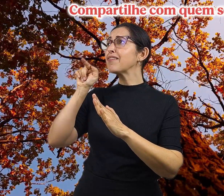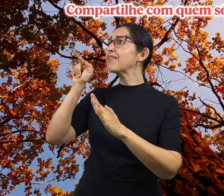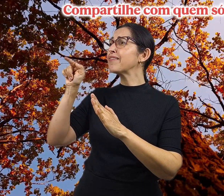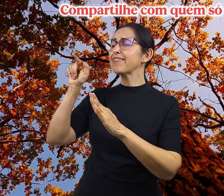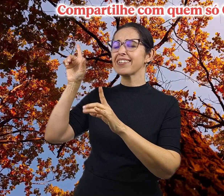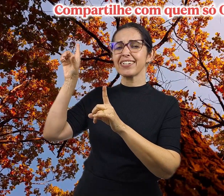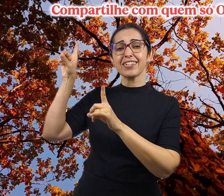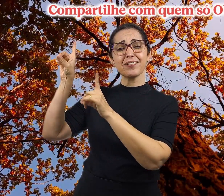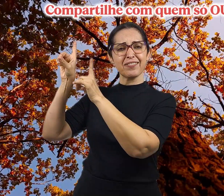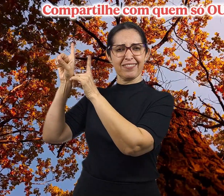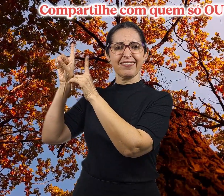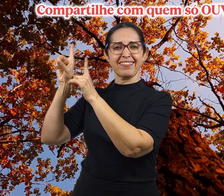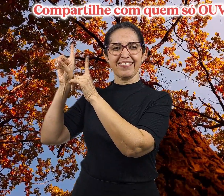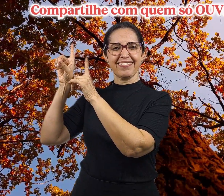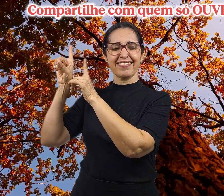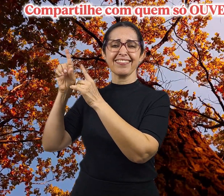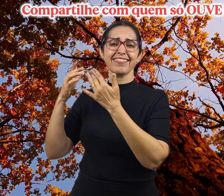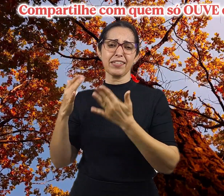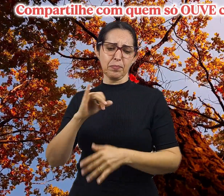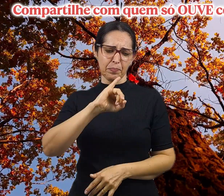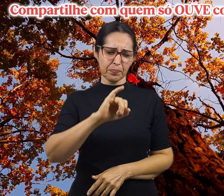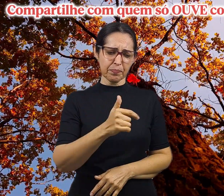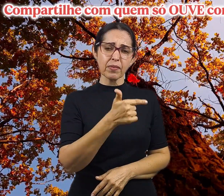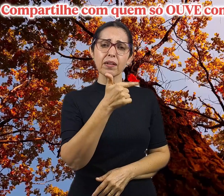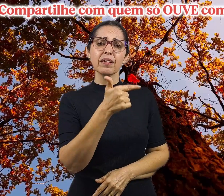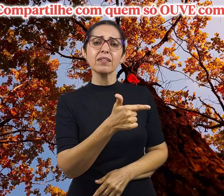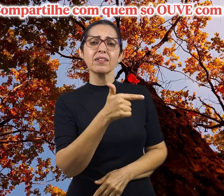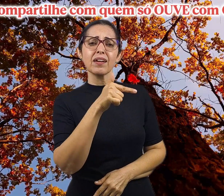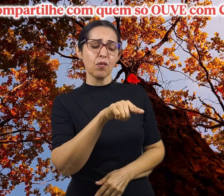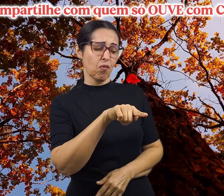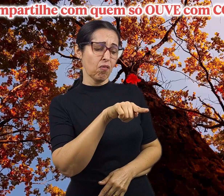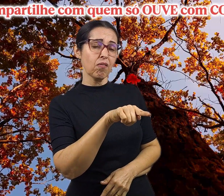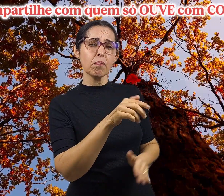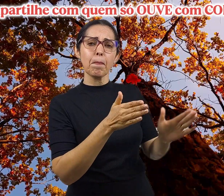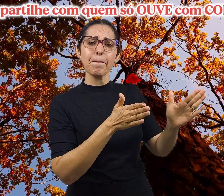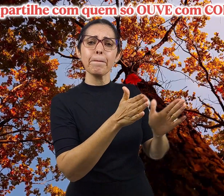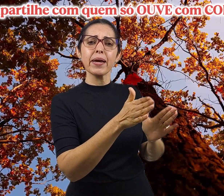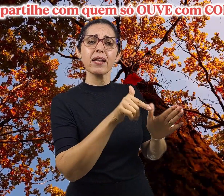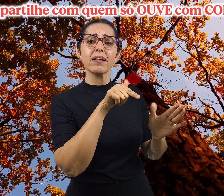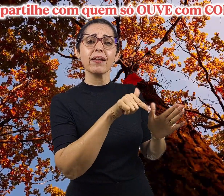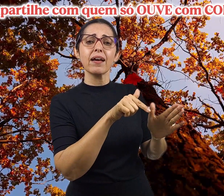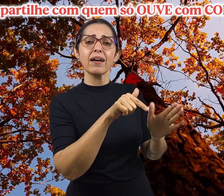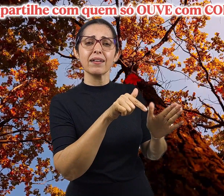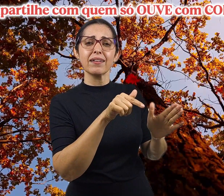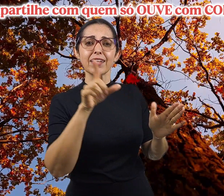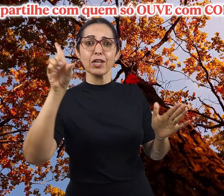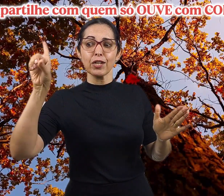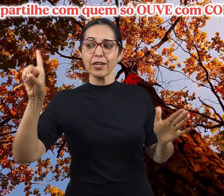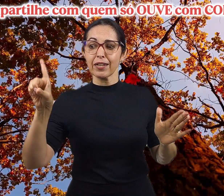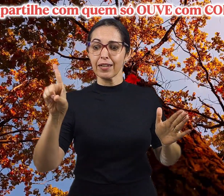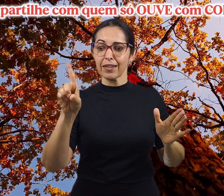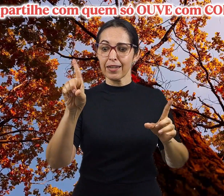Amados, Jacó, ele foi marcado com o encontro, quando ele descobre Betel, ele foi